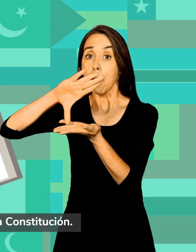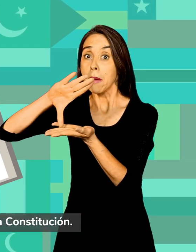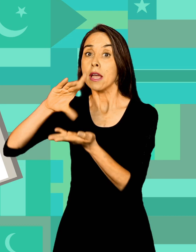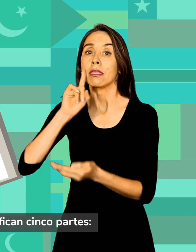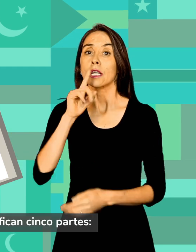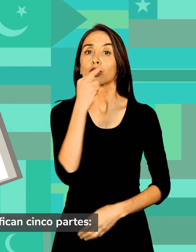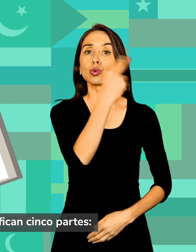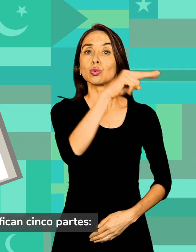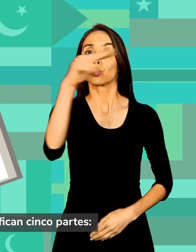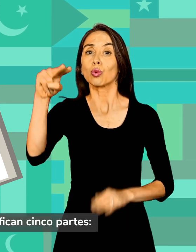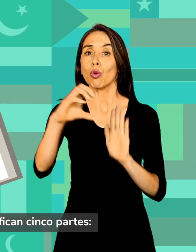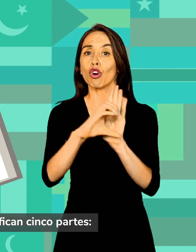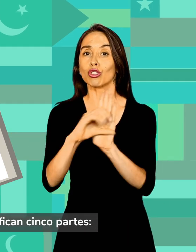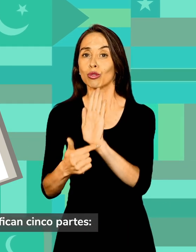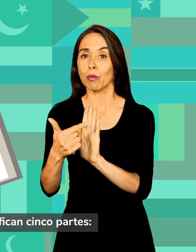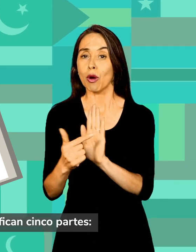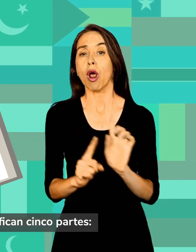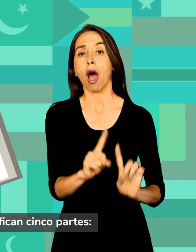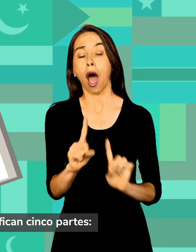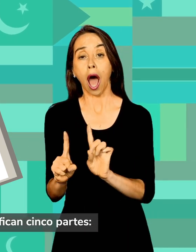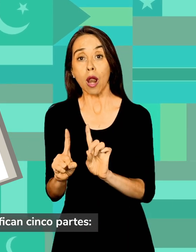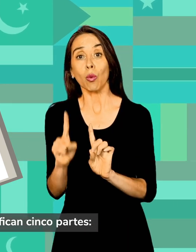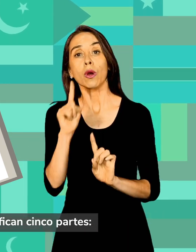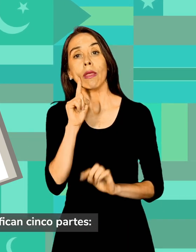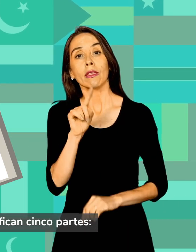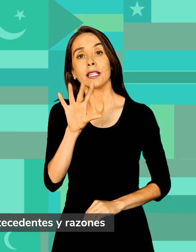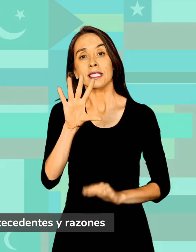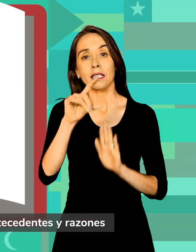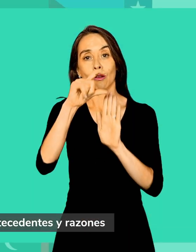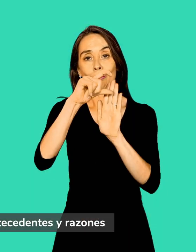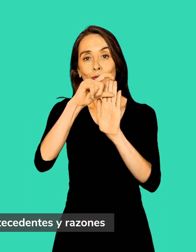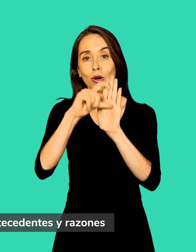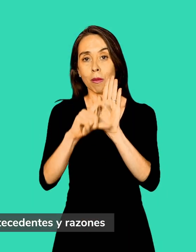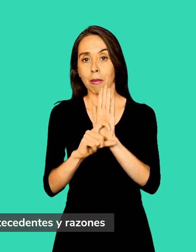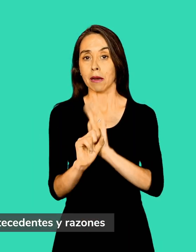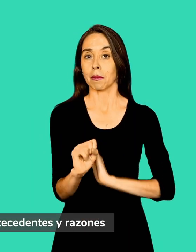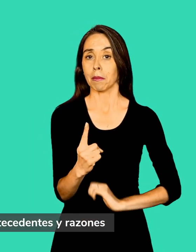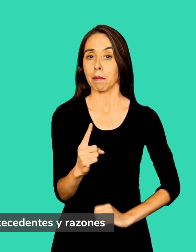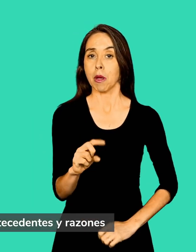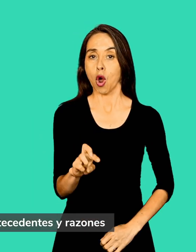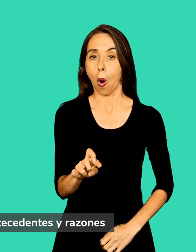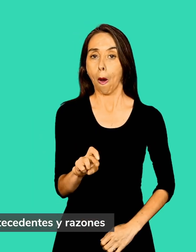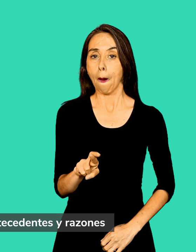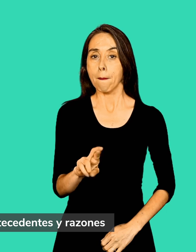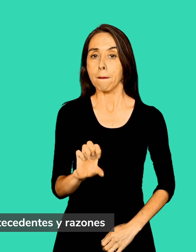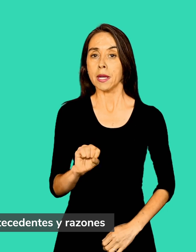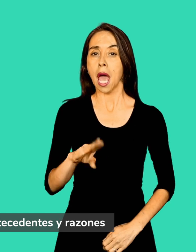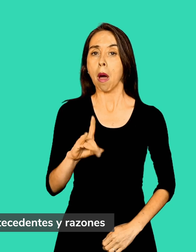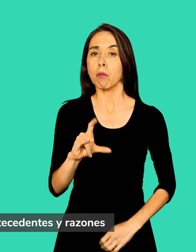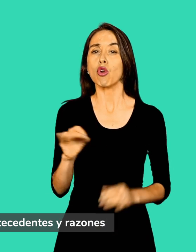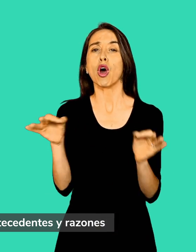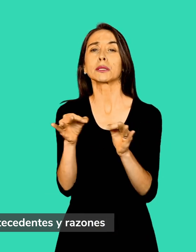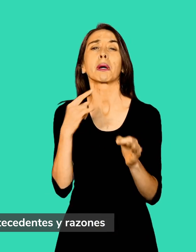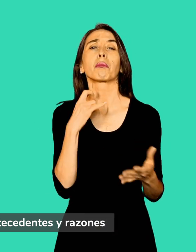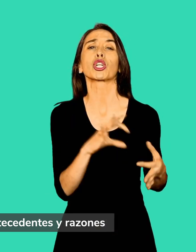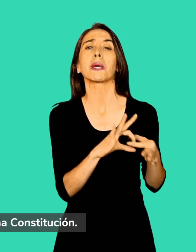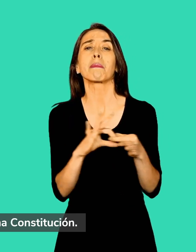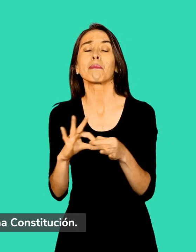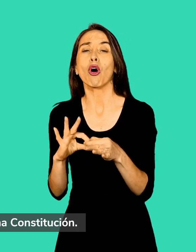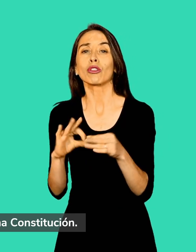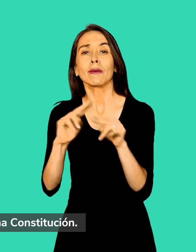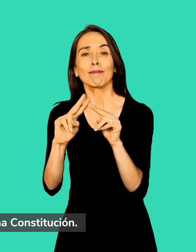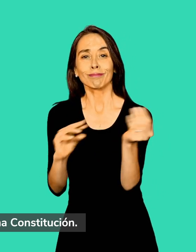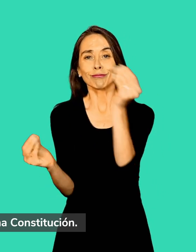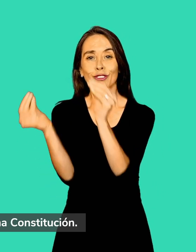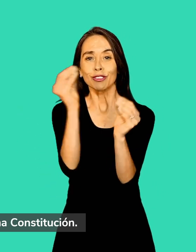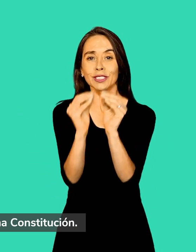constitución. En algunas de ellas se identifican 5 partes. El preámbulo explica los antecedentes y razones por las cuales